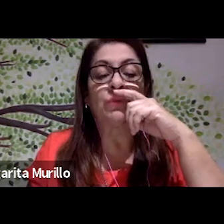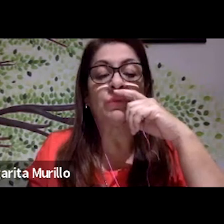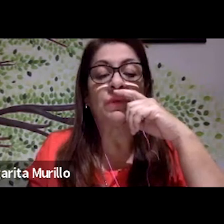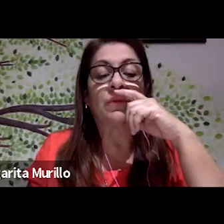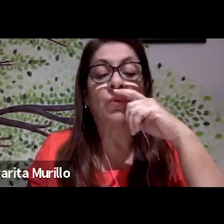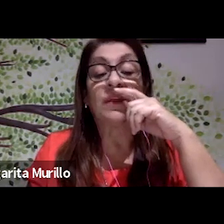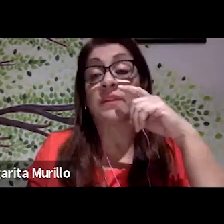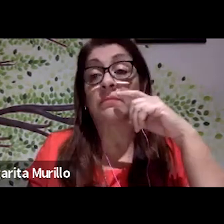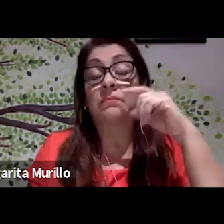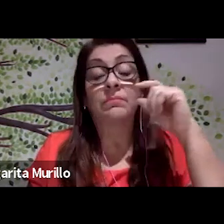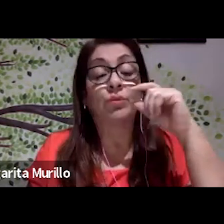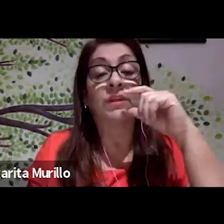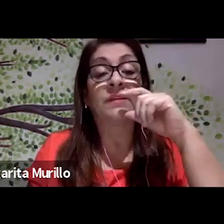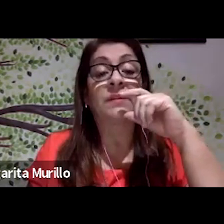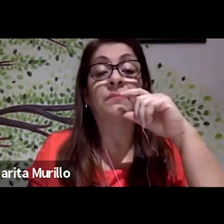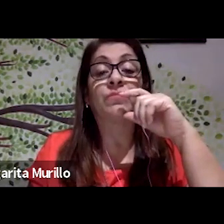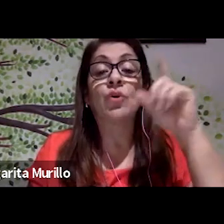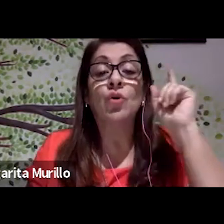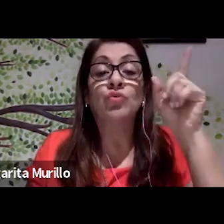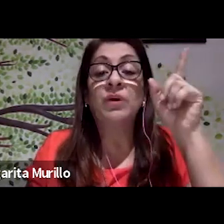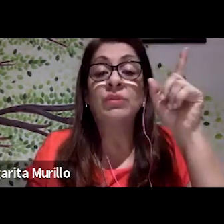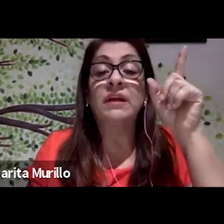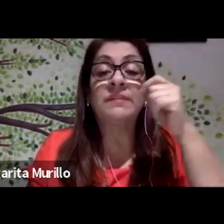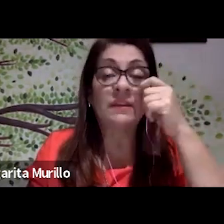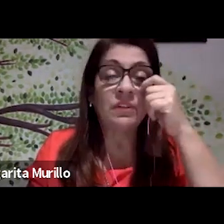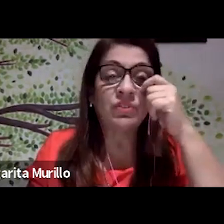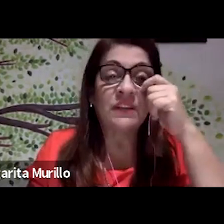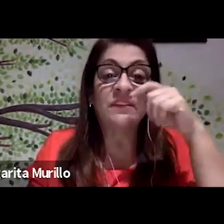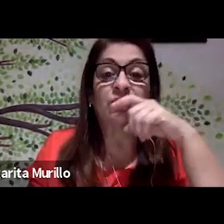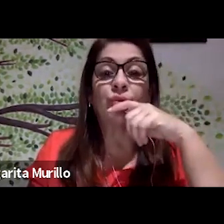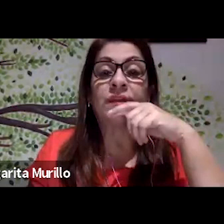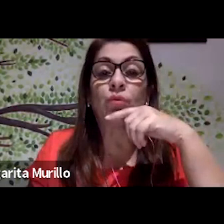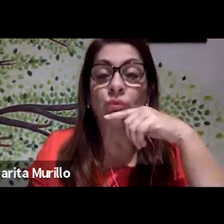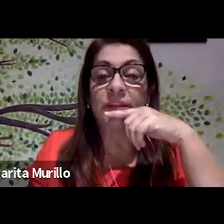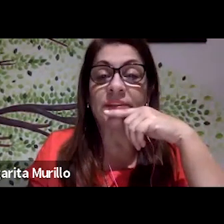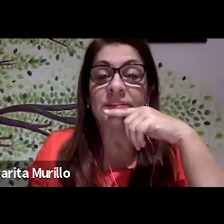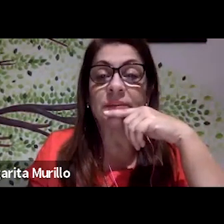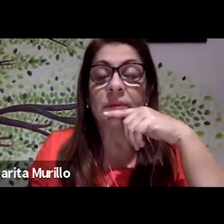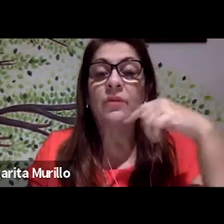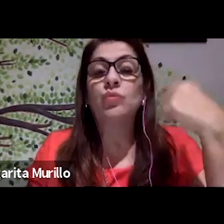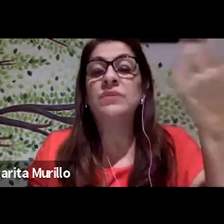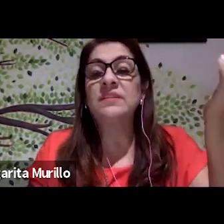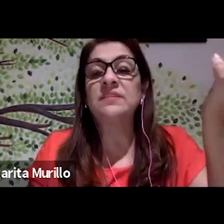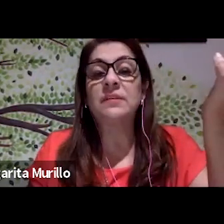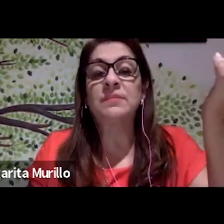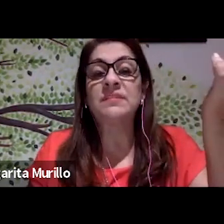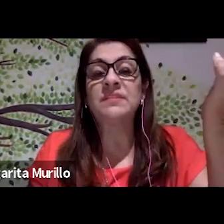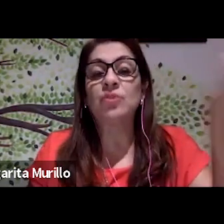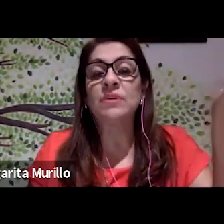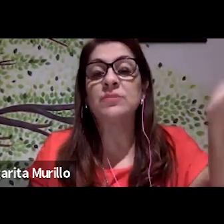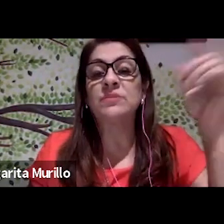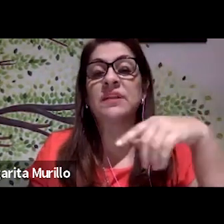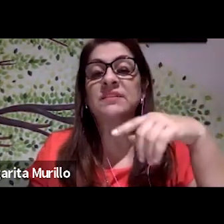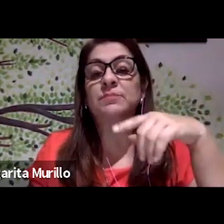motivo de ruido Cuídate protégete usa únicamente las redes sociales que te resulten útiles no intentes tener